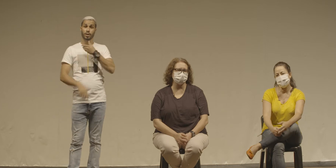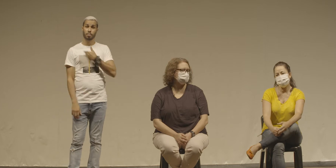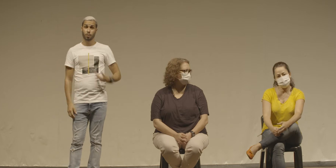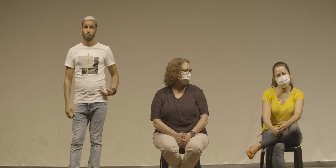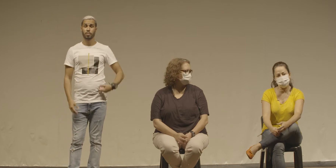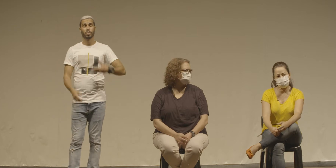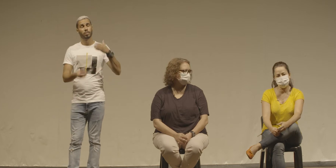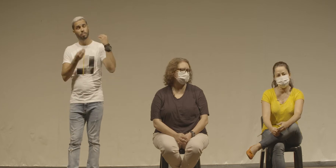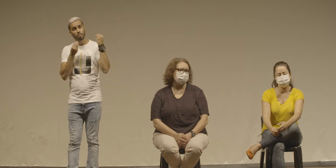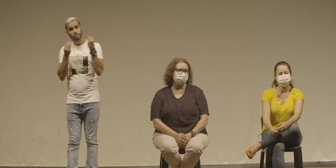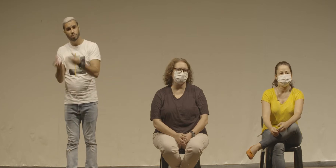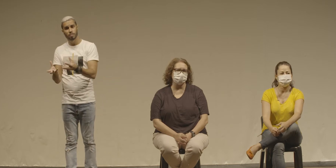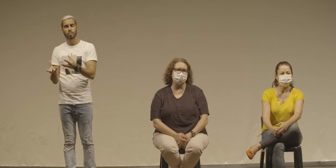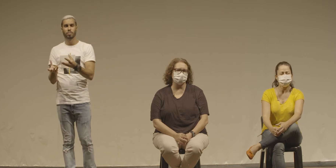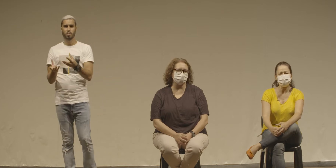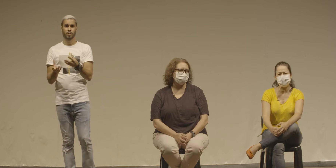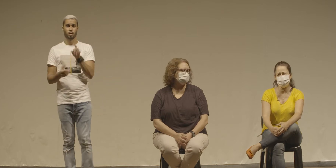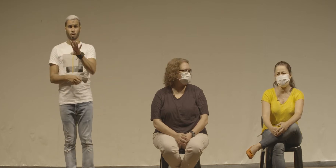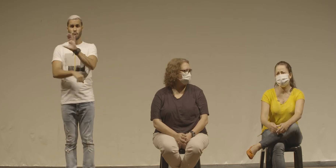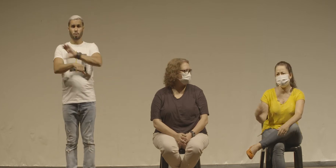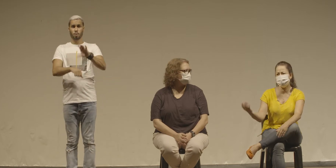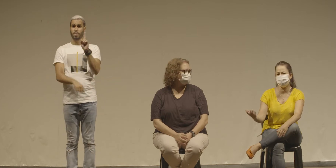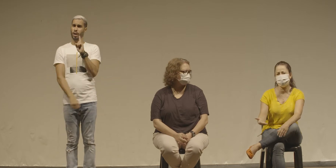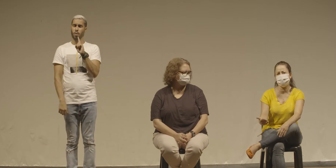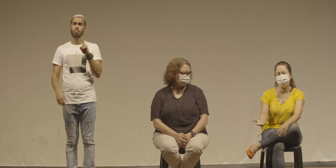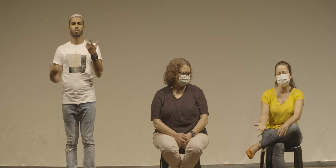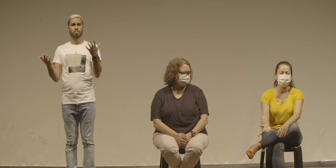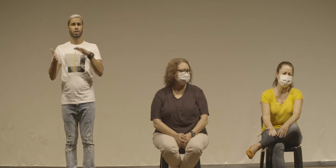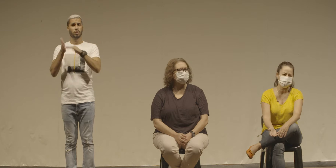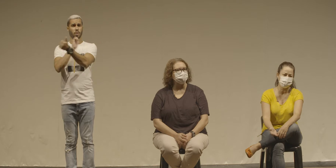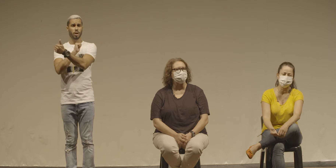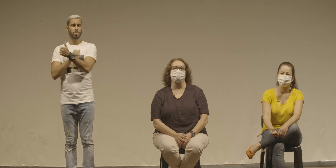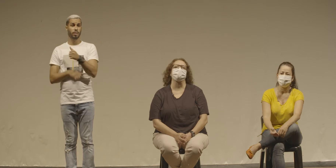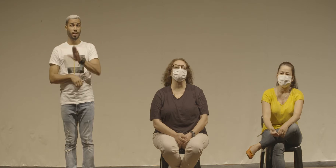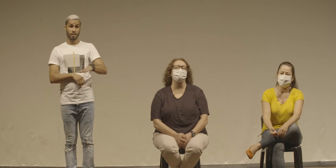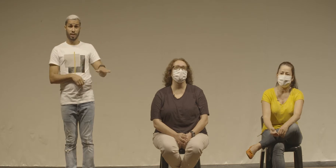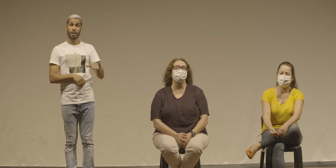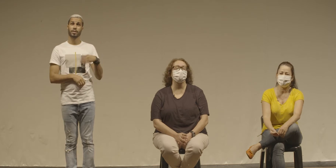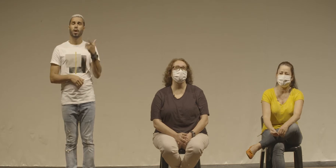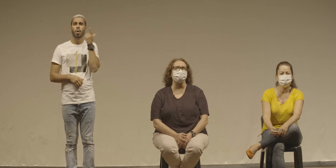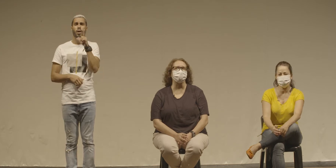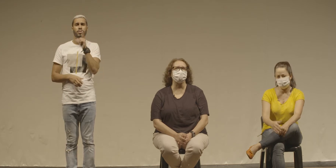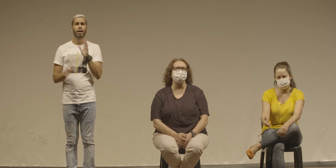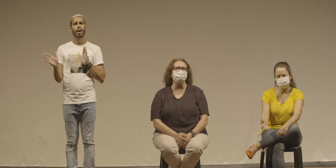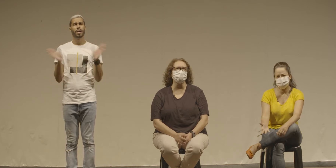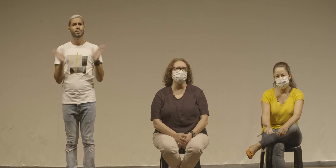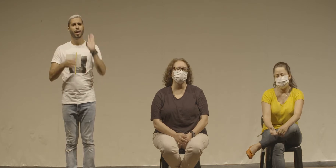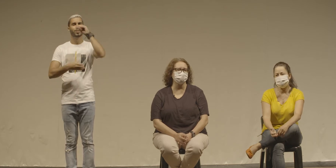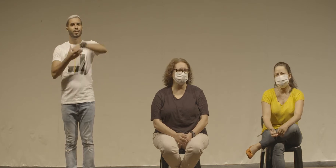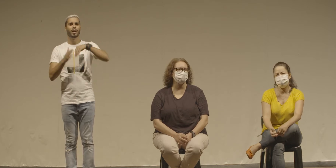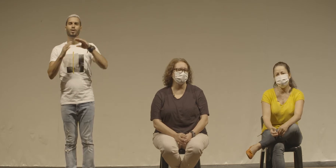também para os esportes. As crianças, como a Silvia falou, elas têm acesso nas